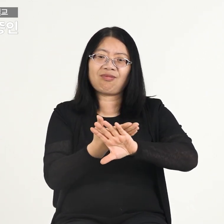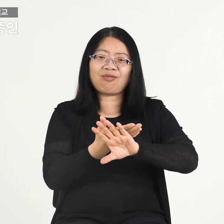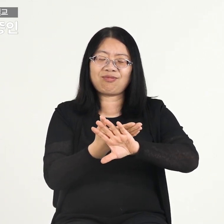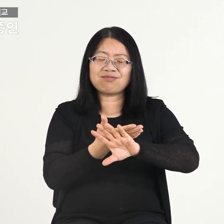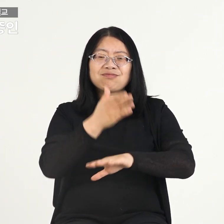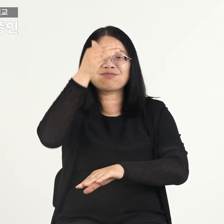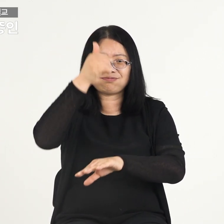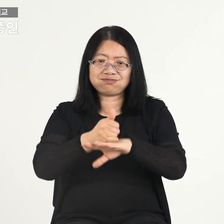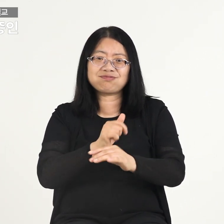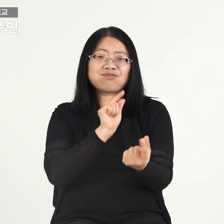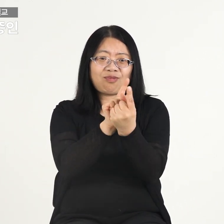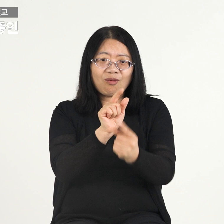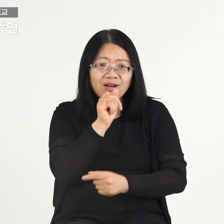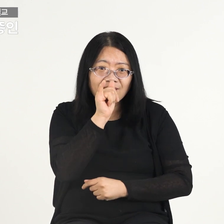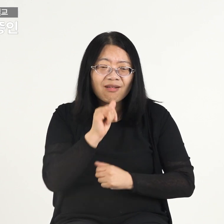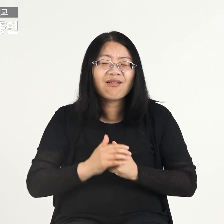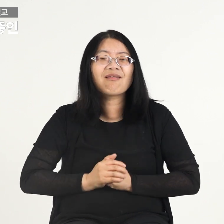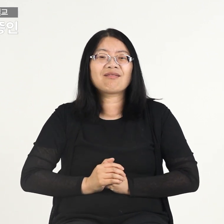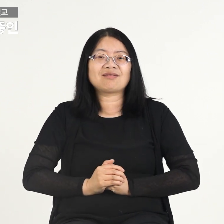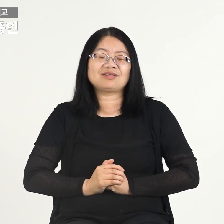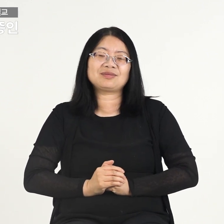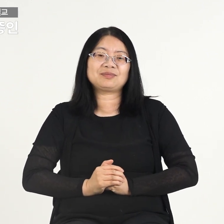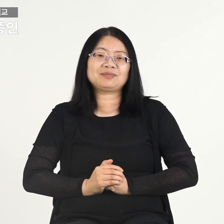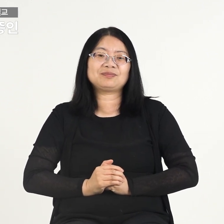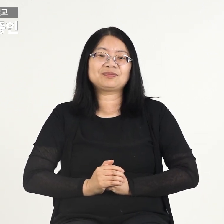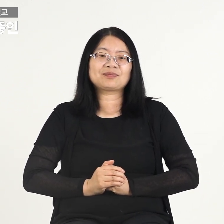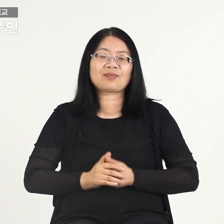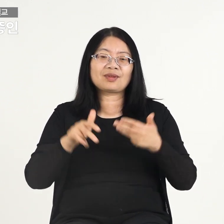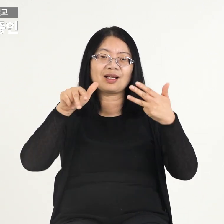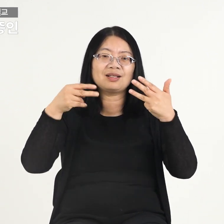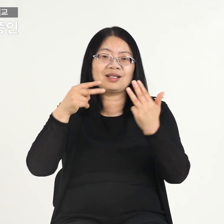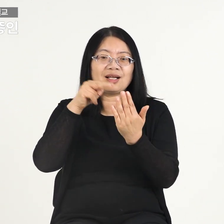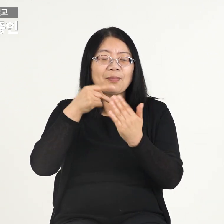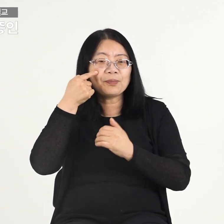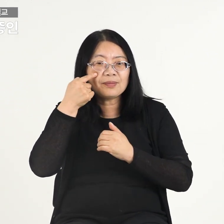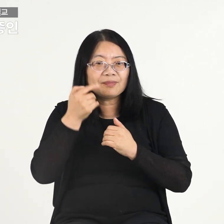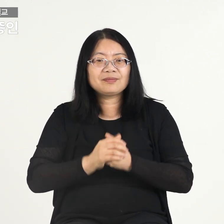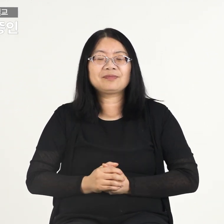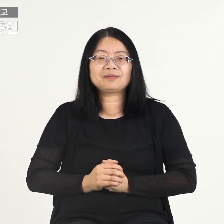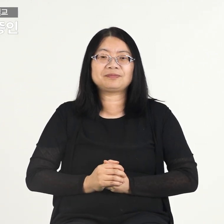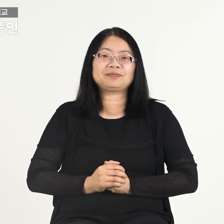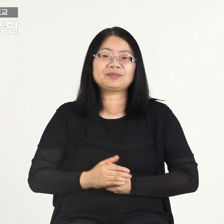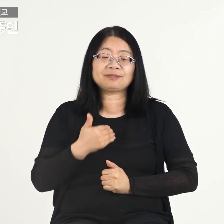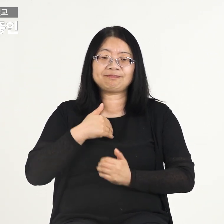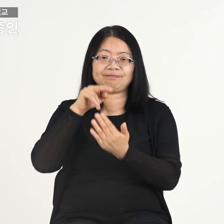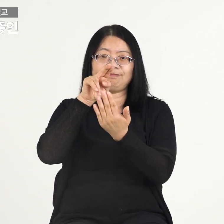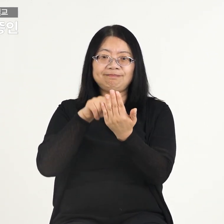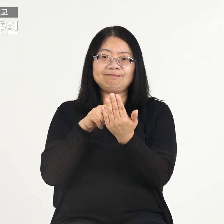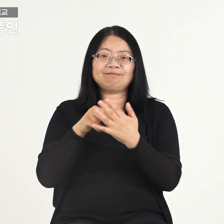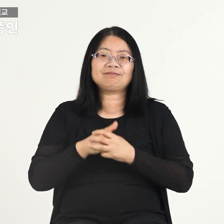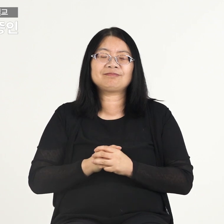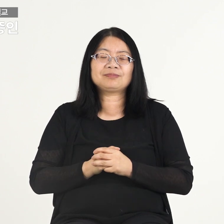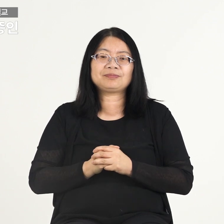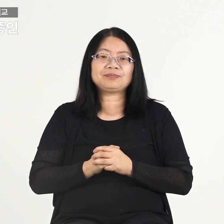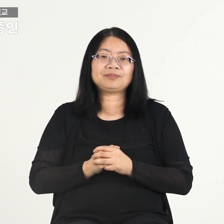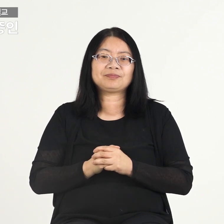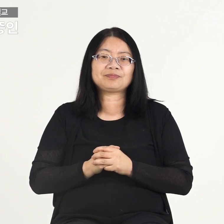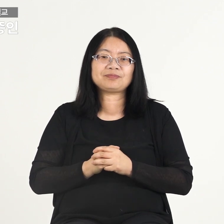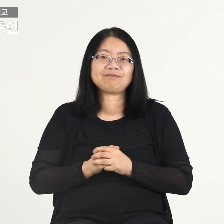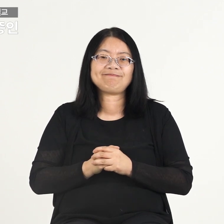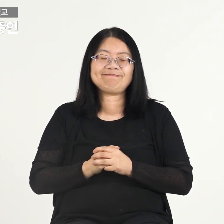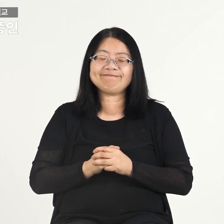반전이 벌어진 겁니다. 그래서 8절을 한번 읽어보십시다. 제가 읽겠습니다. 8절.